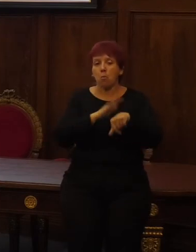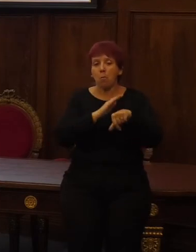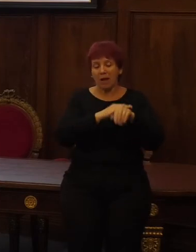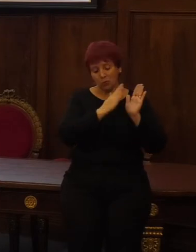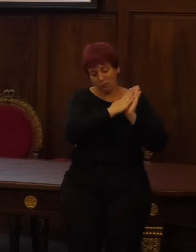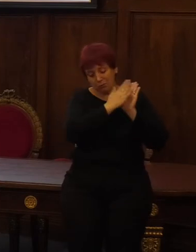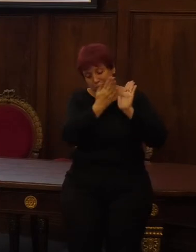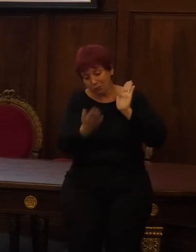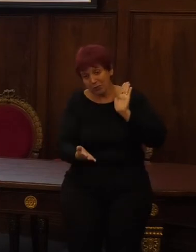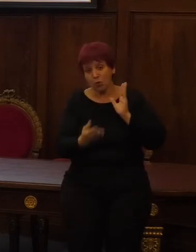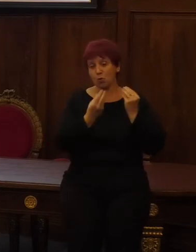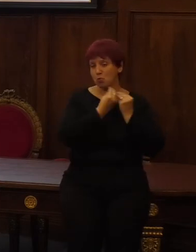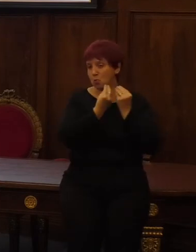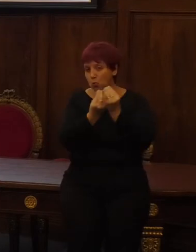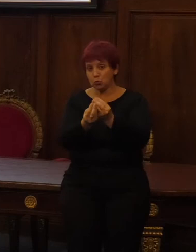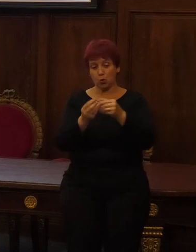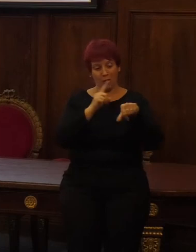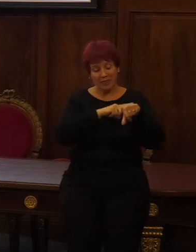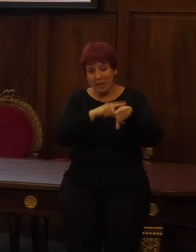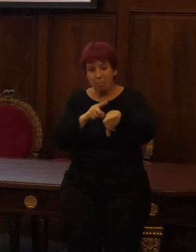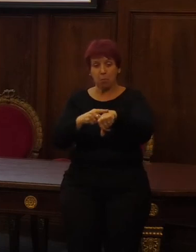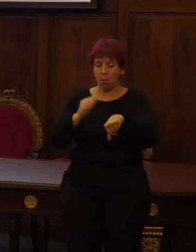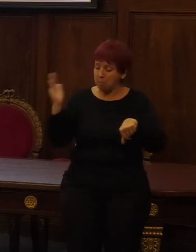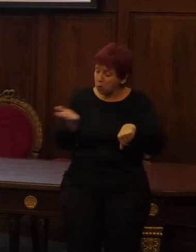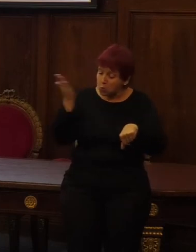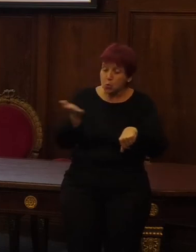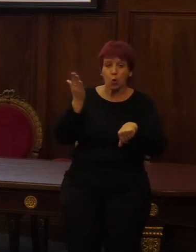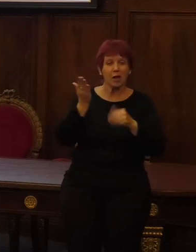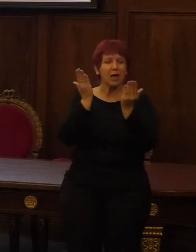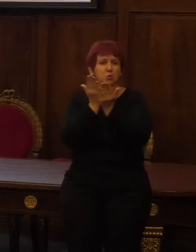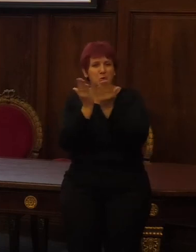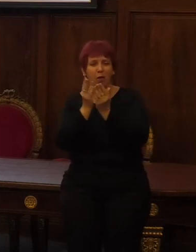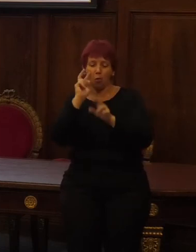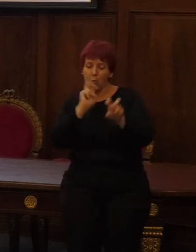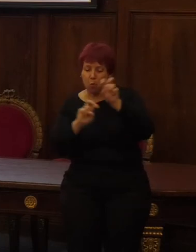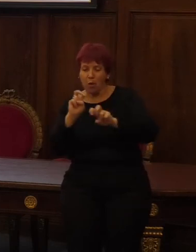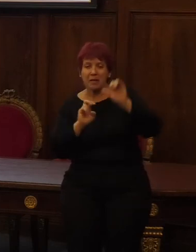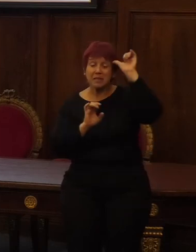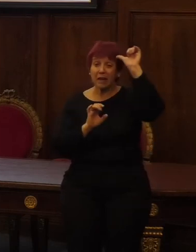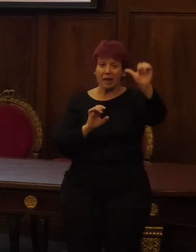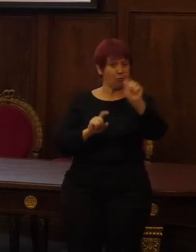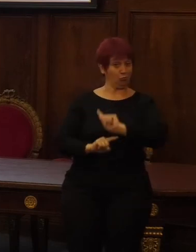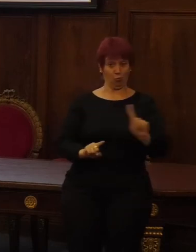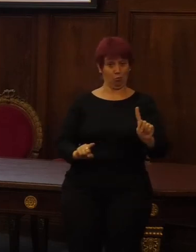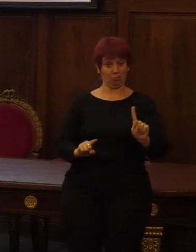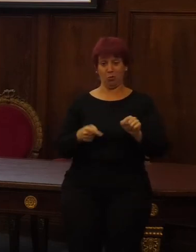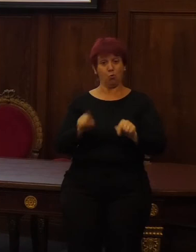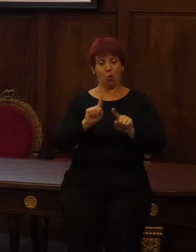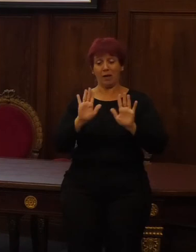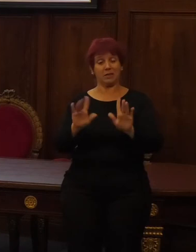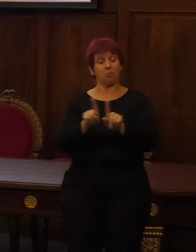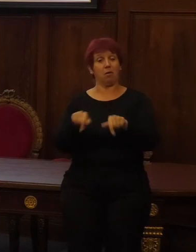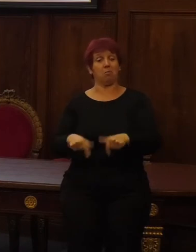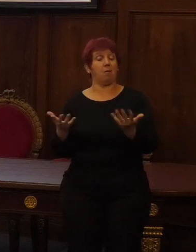intensidad, en cantidad, en producción, en estrategia, no, no se producía